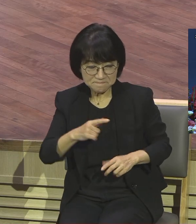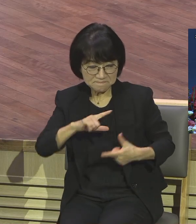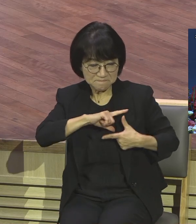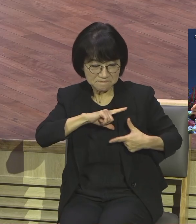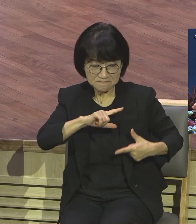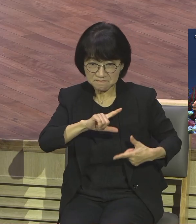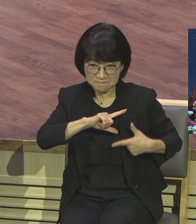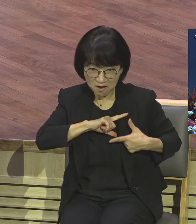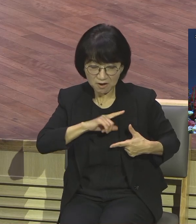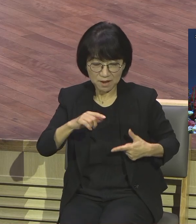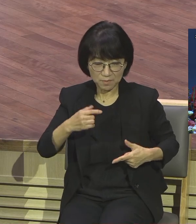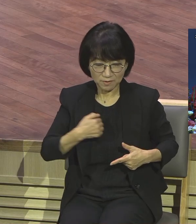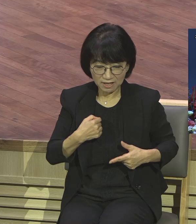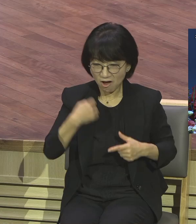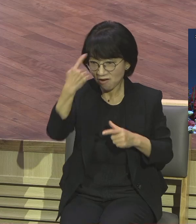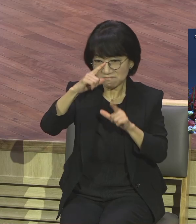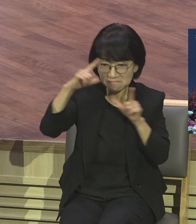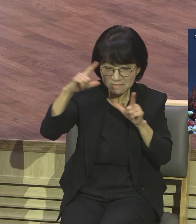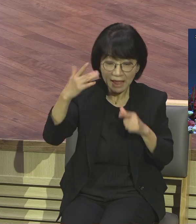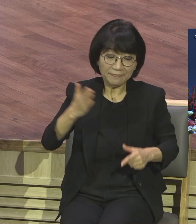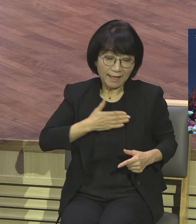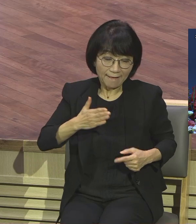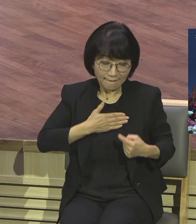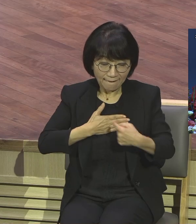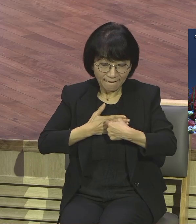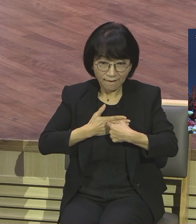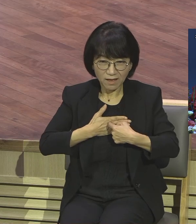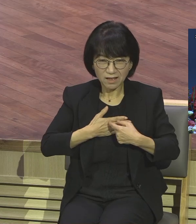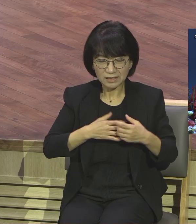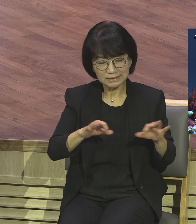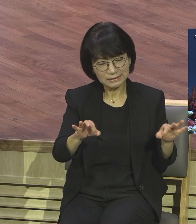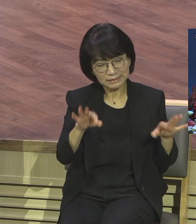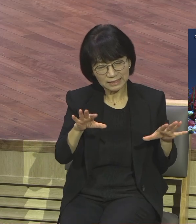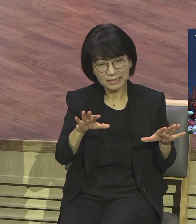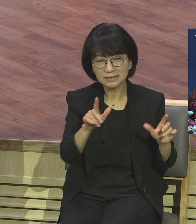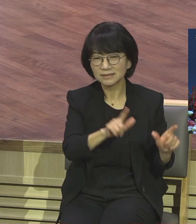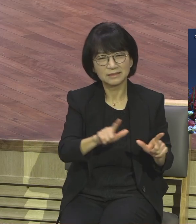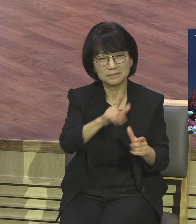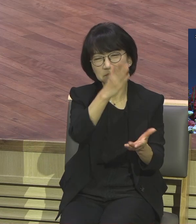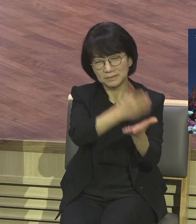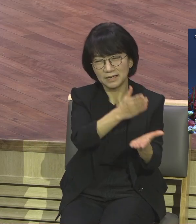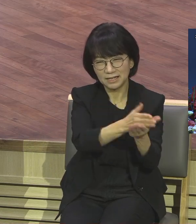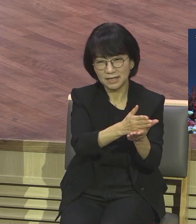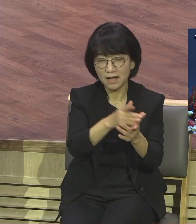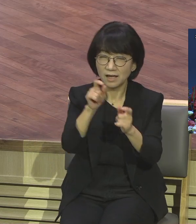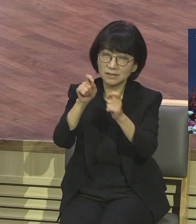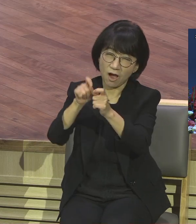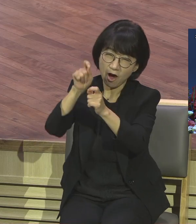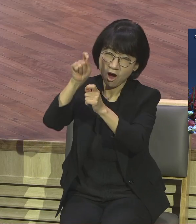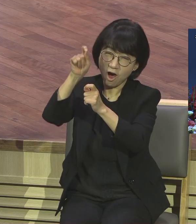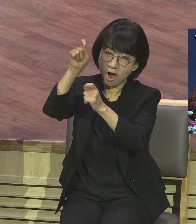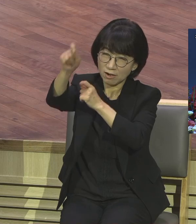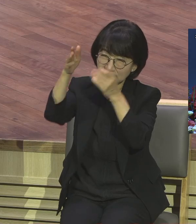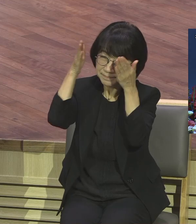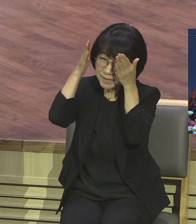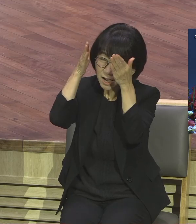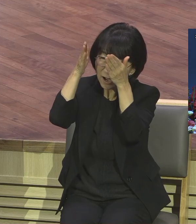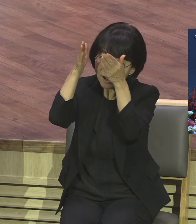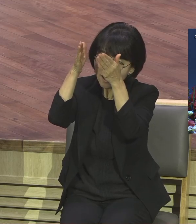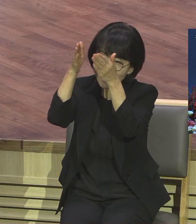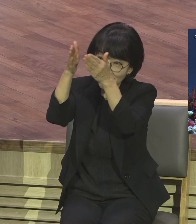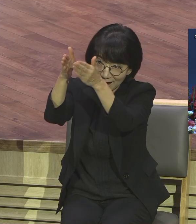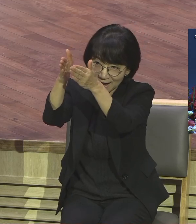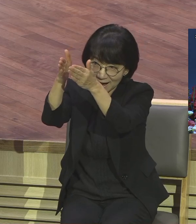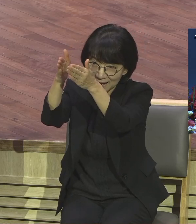여기에 일시적인 것에 그런 영웅적인 삶을 살지 말라는 겁니다. 영혼의 방향을 맞추고 영혼을